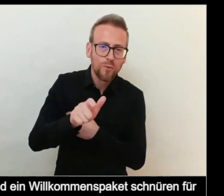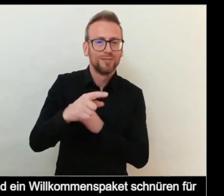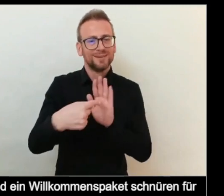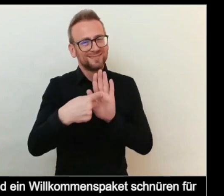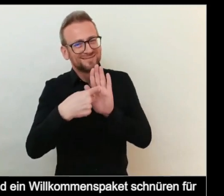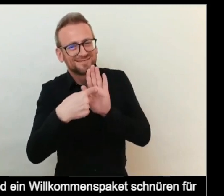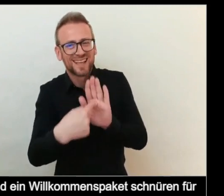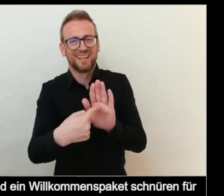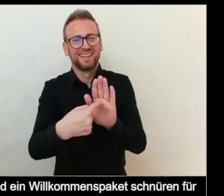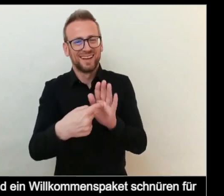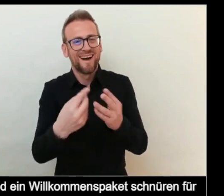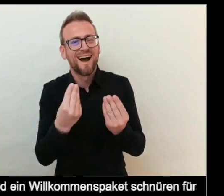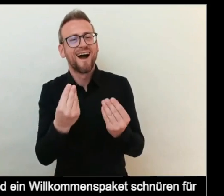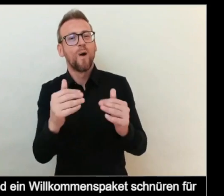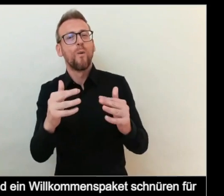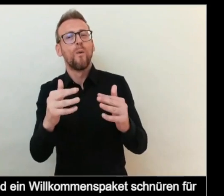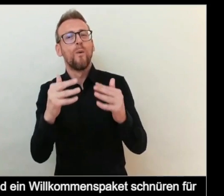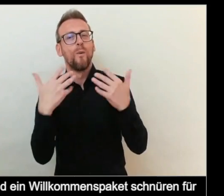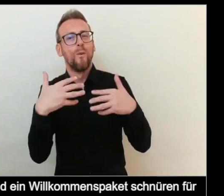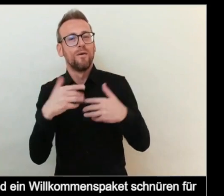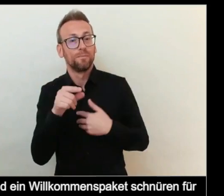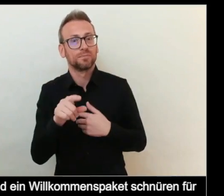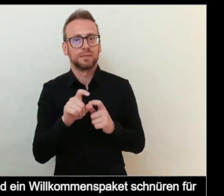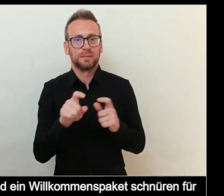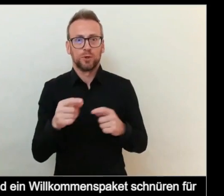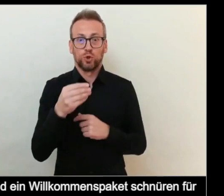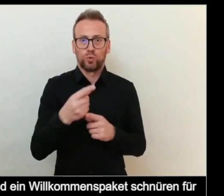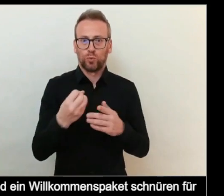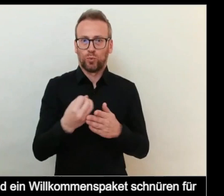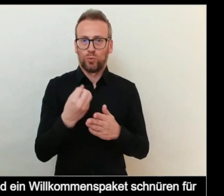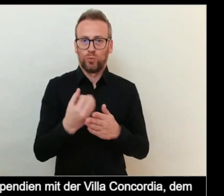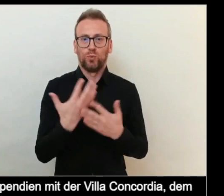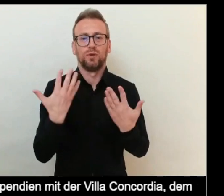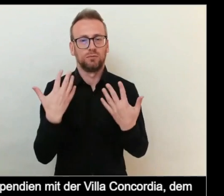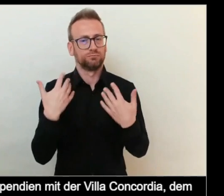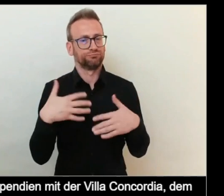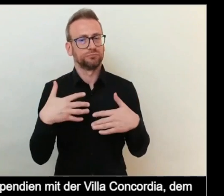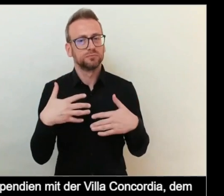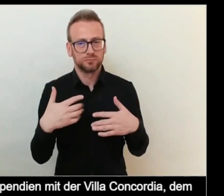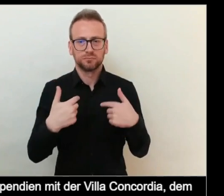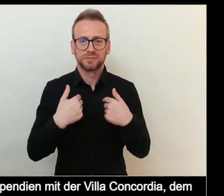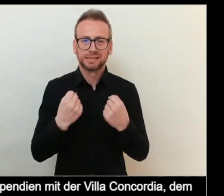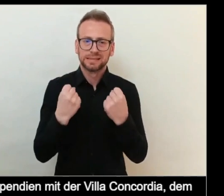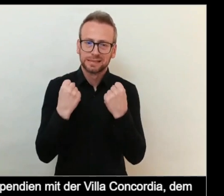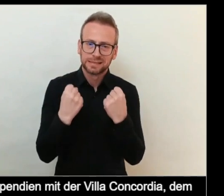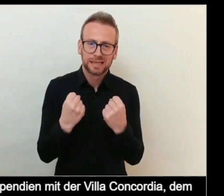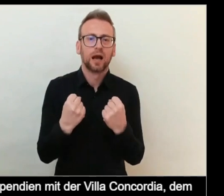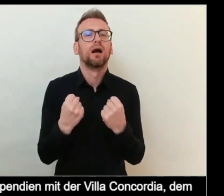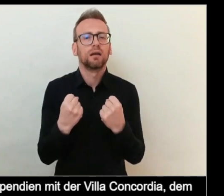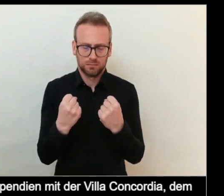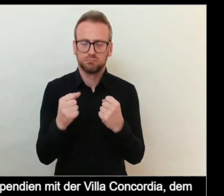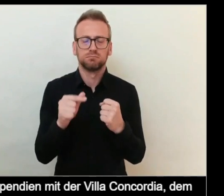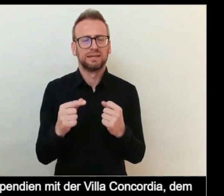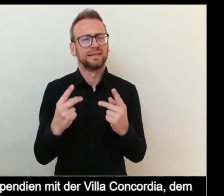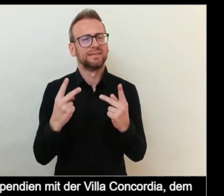für angewandte Wissenschaften. Mein Wunsch, der Wunsch aller der Hochschullehrer, der Hochschulpräsidenten, genauso wie der Studierenden ist, dass es